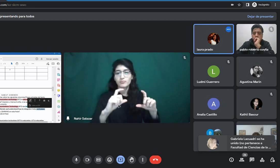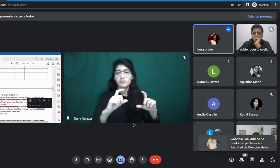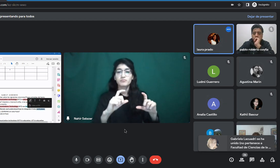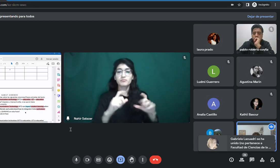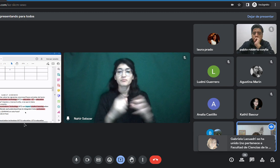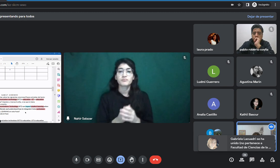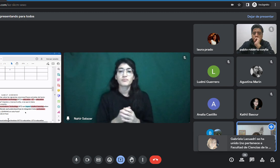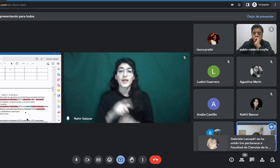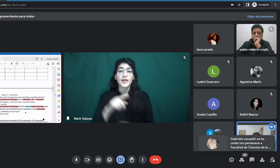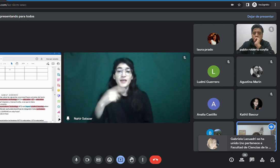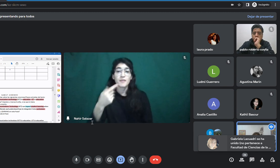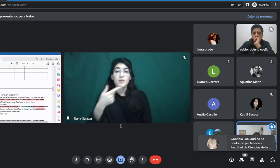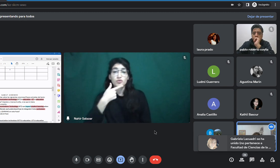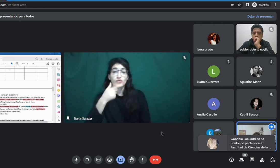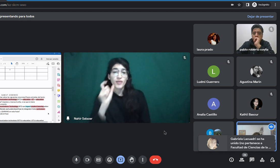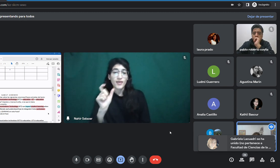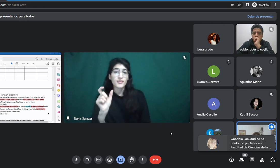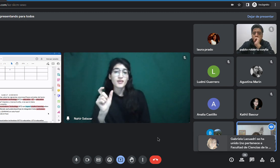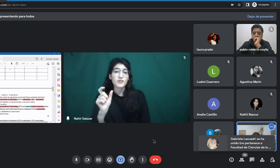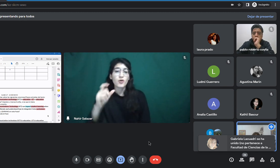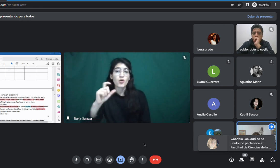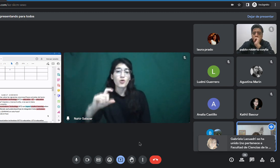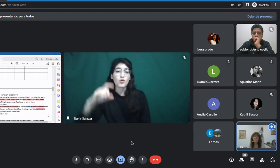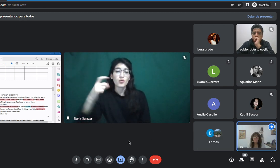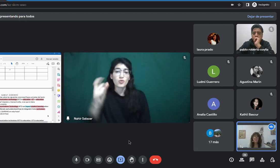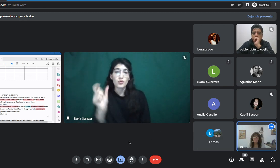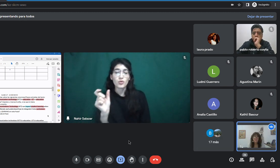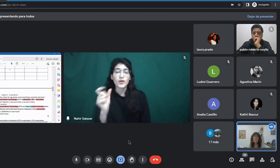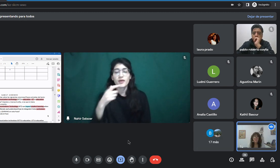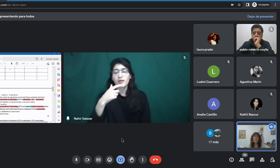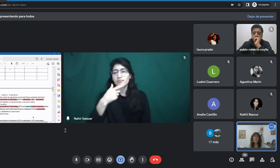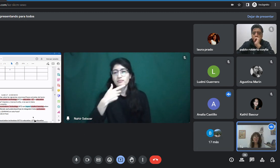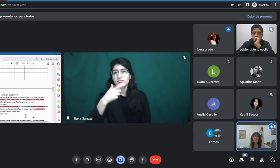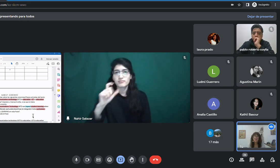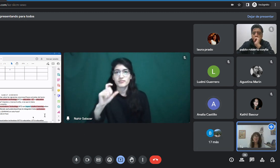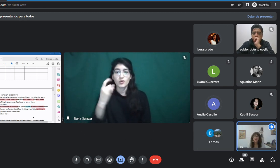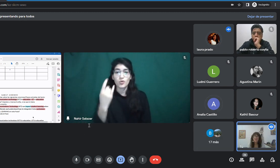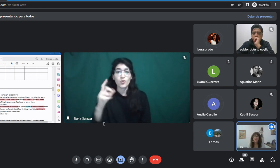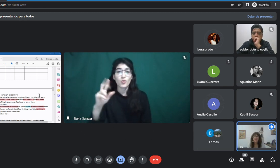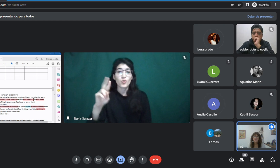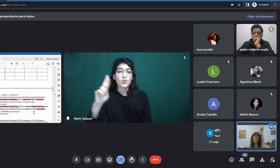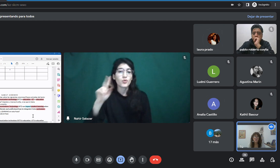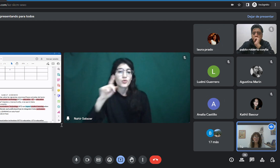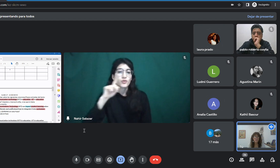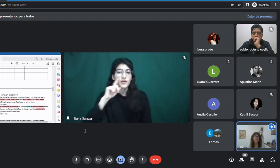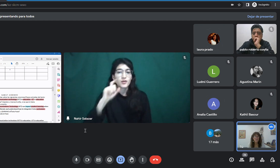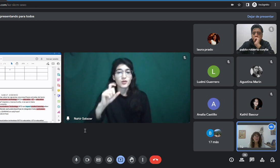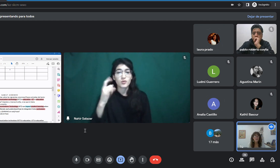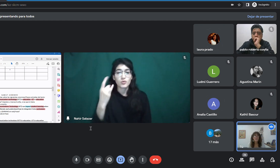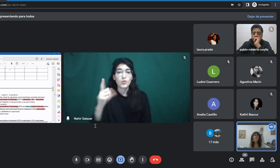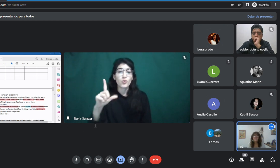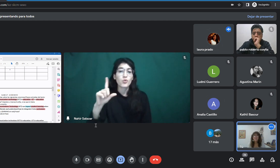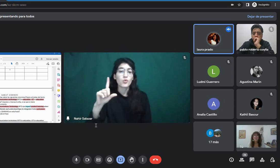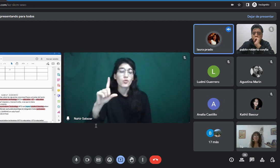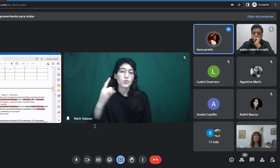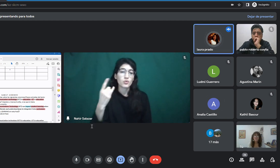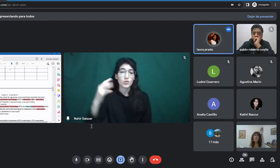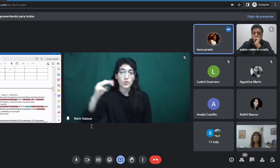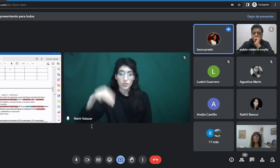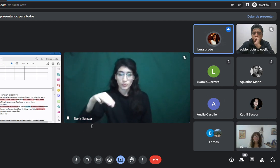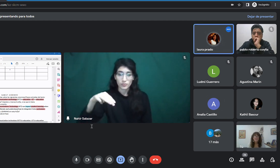¿Sí? Todo lo demás es en el mismo orden que aparece. Entonces, ¿cómo sería la traducción de esto?